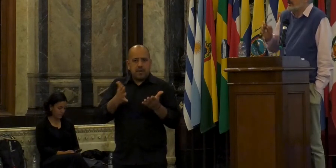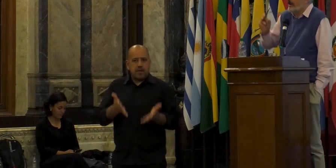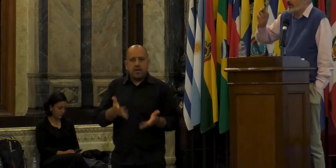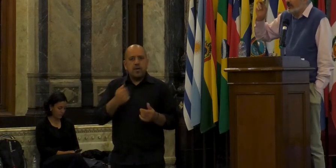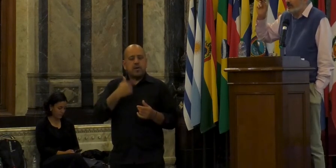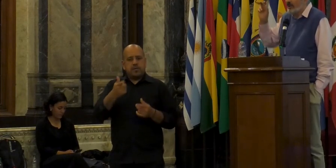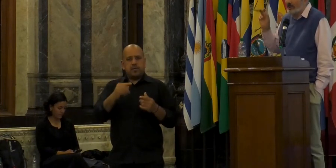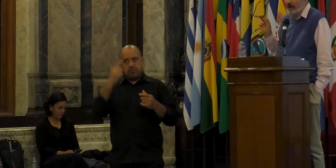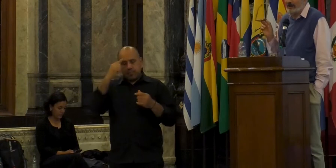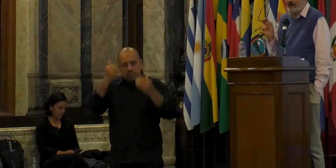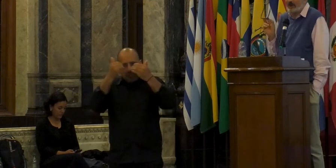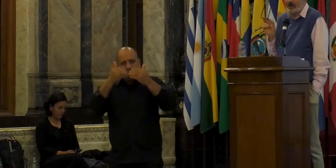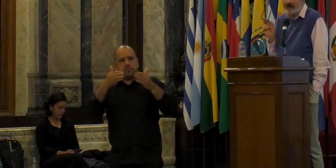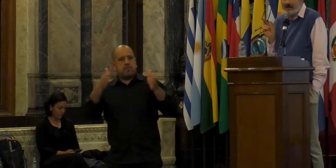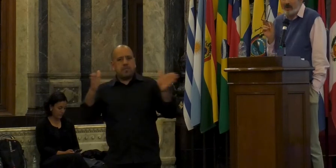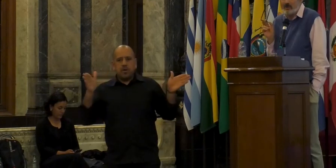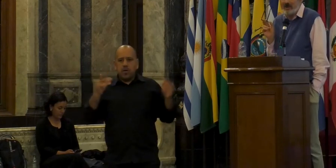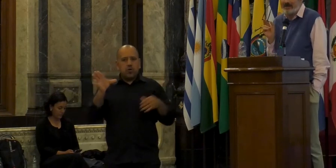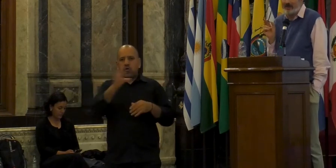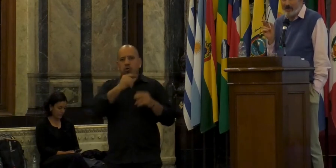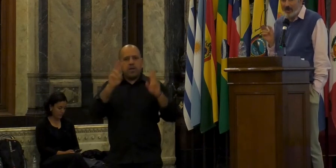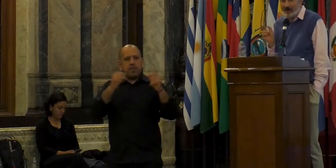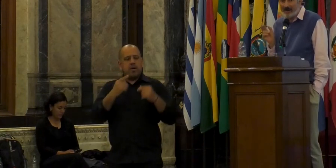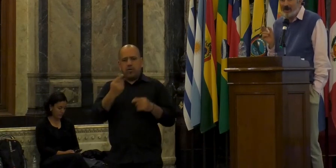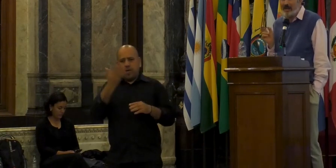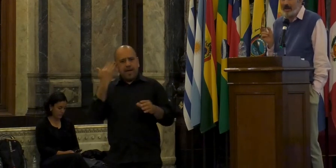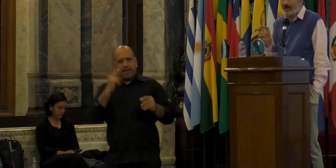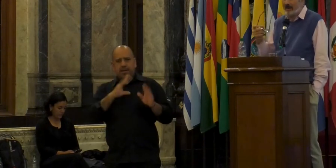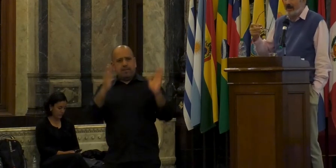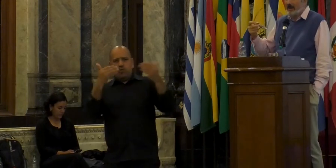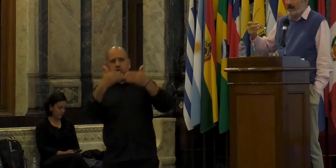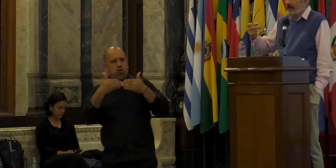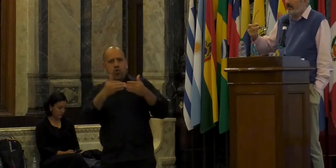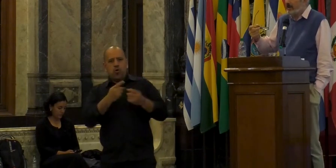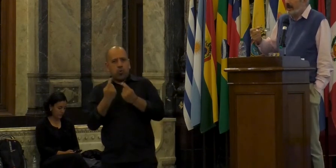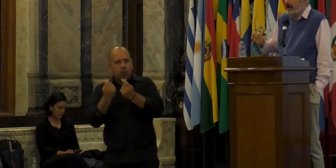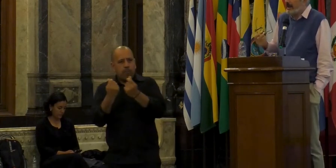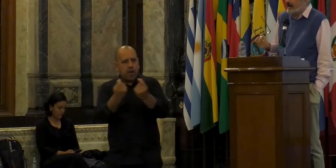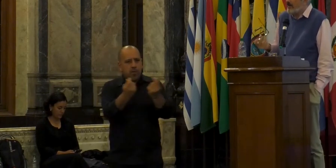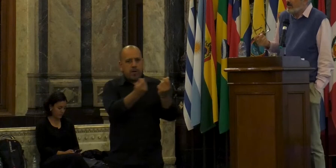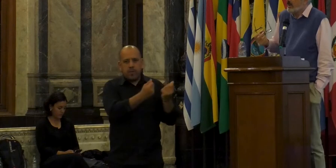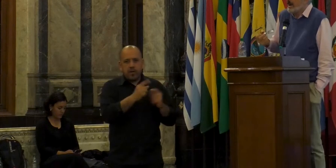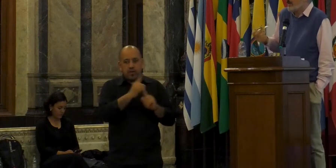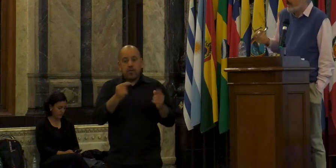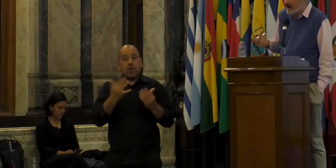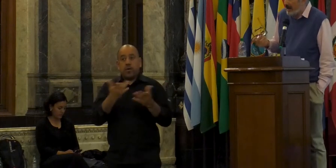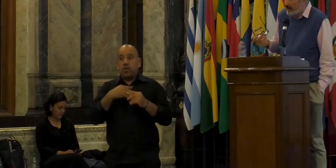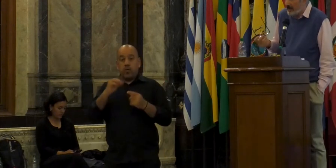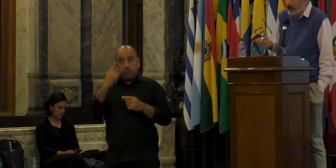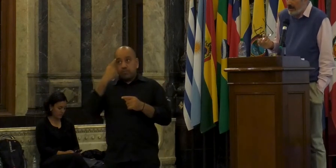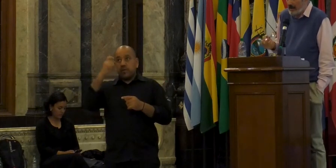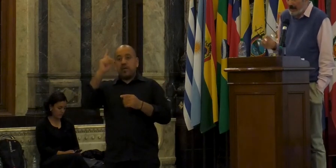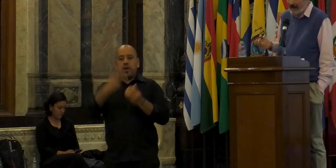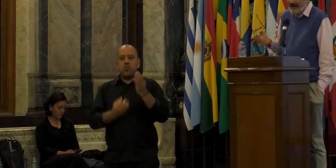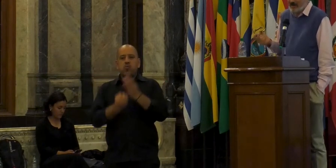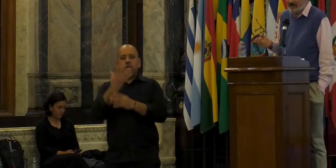se nos abrieron los ojos, ¿no? A todos los anticonsumistas nos fuimos corriendo a IKEA porque encarnaba una nueva manera de